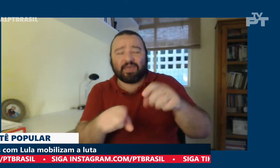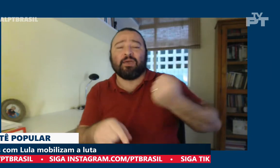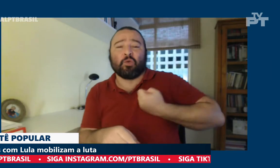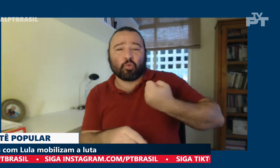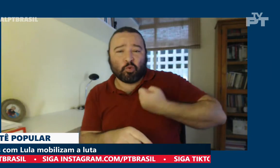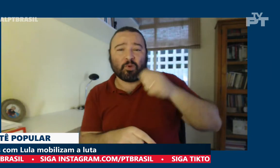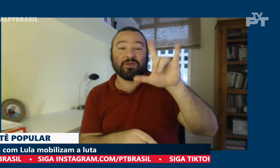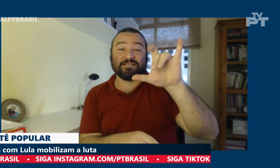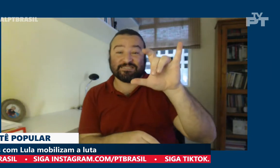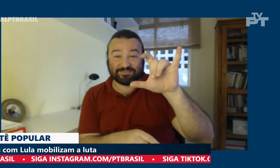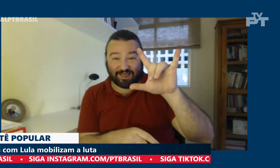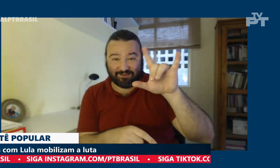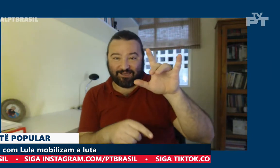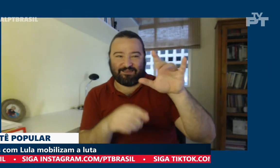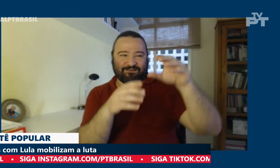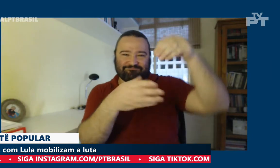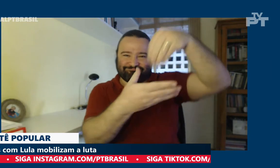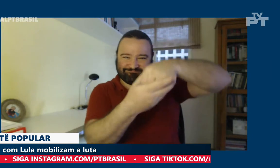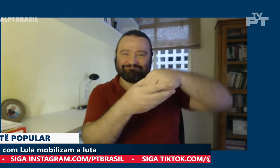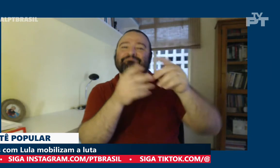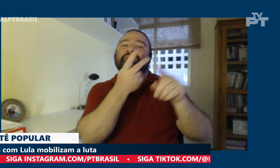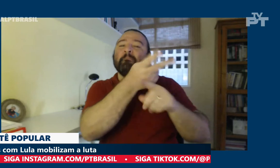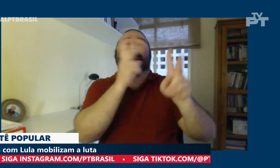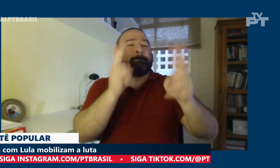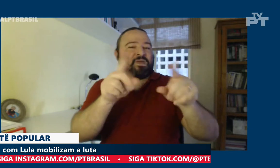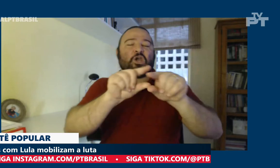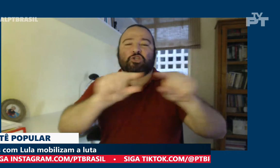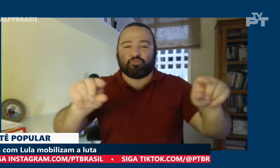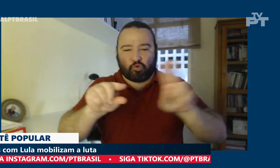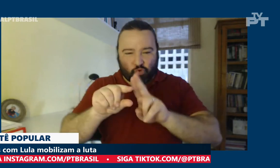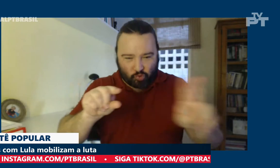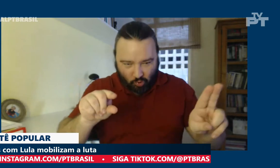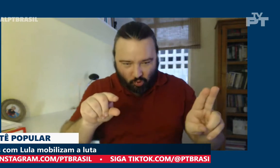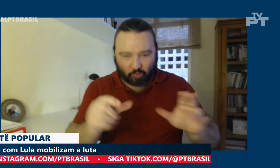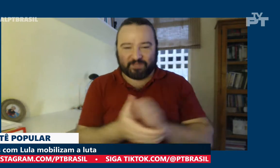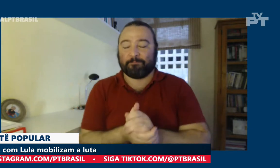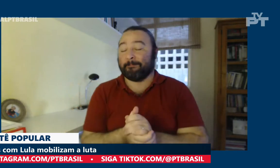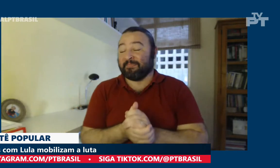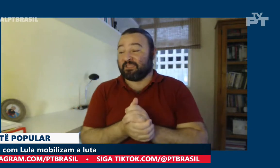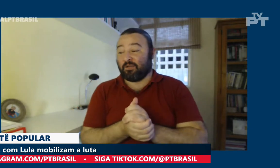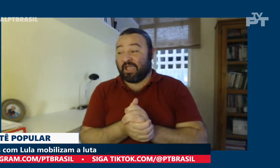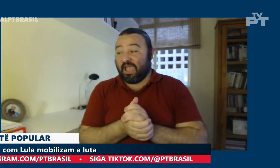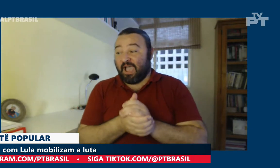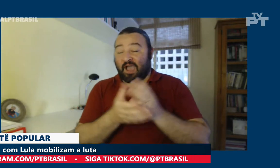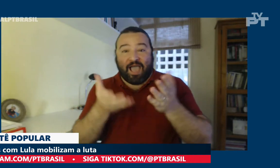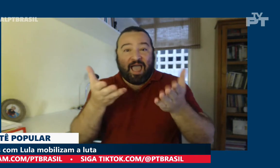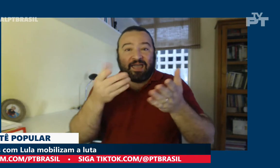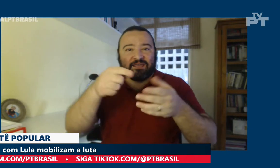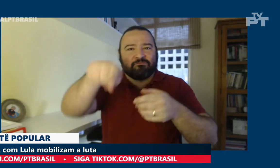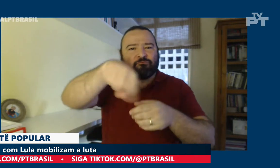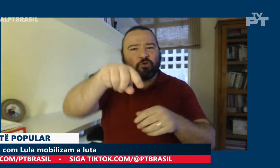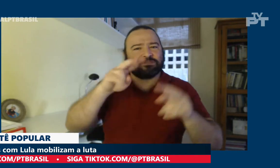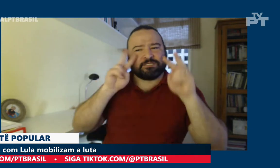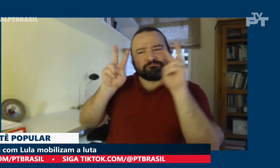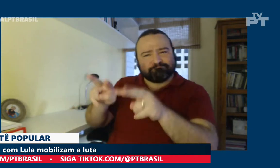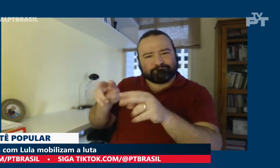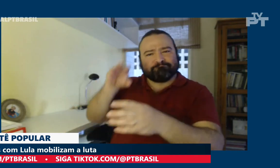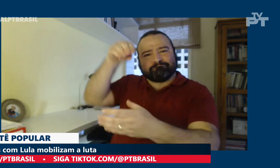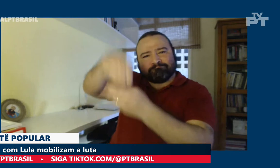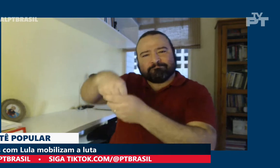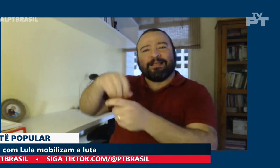Então, dentro desse comitê, pode procurar nossa página no Instagram, sempre com o mesmo